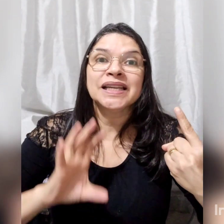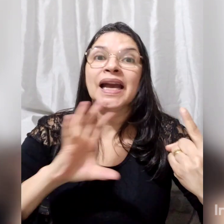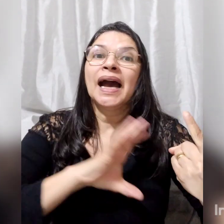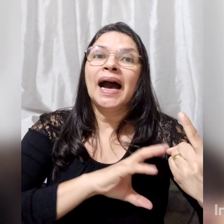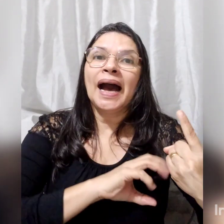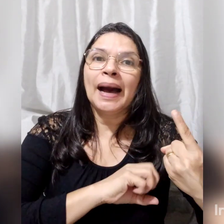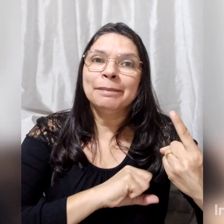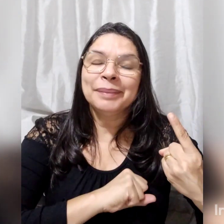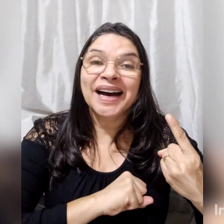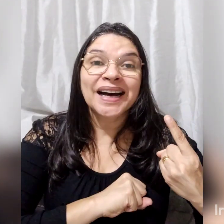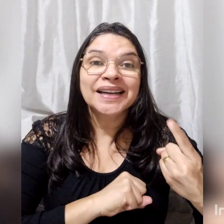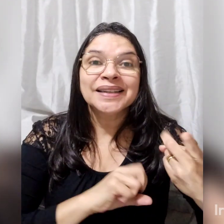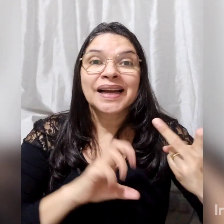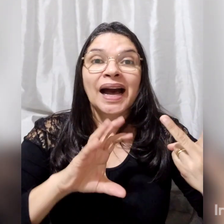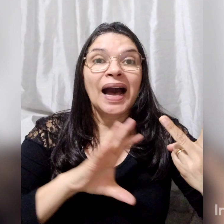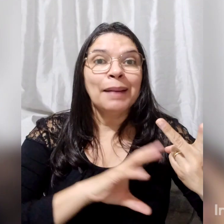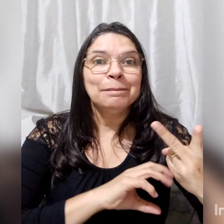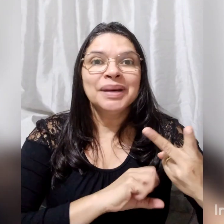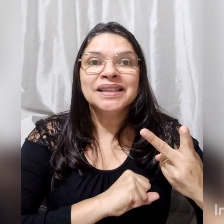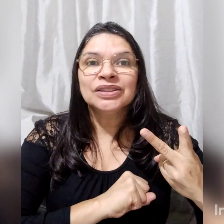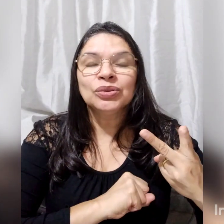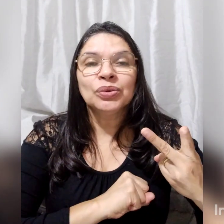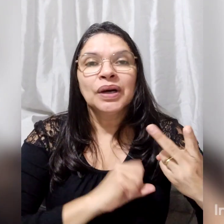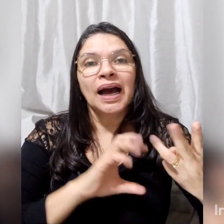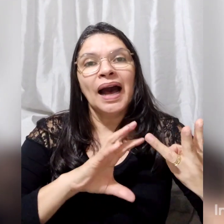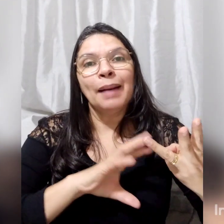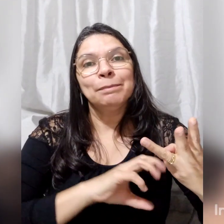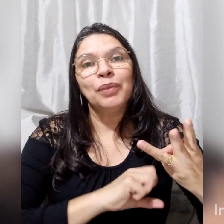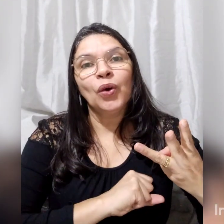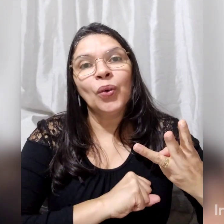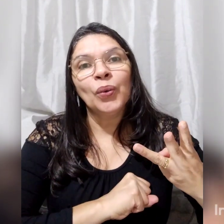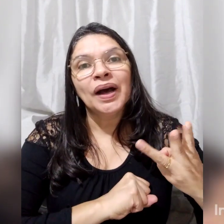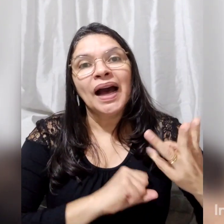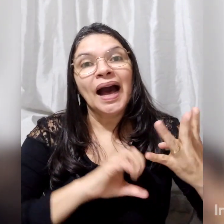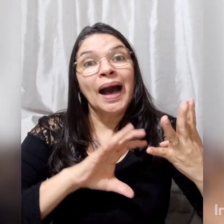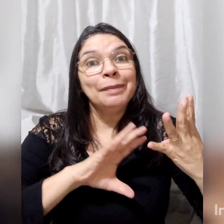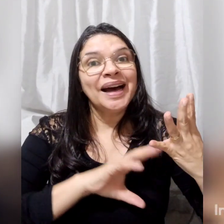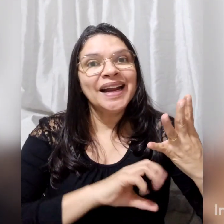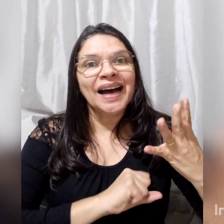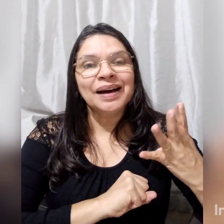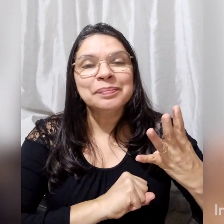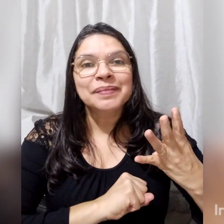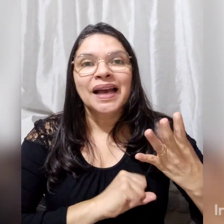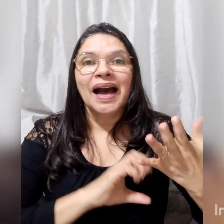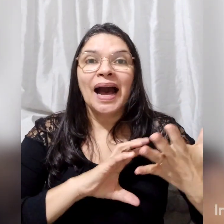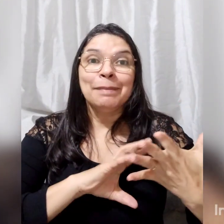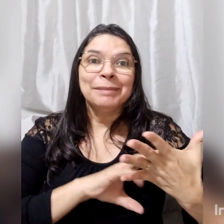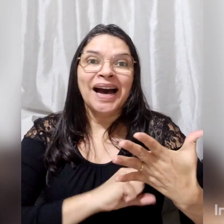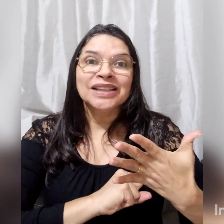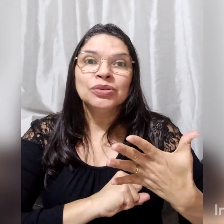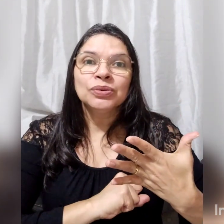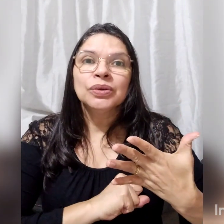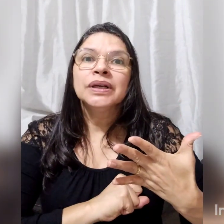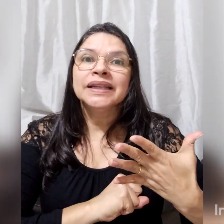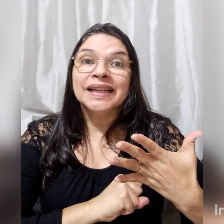ser amar, amando, amou, amará, amado,